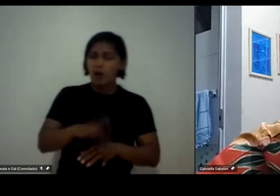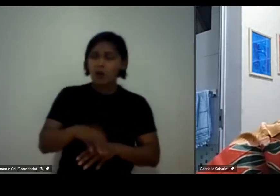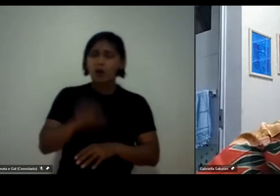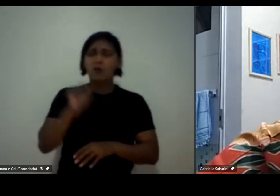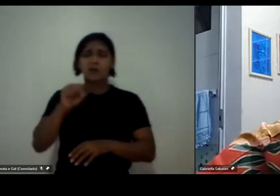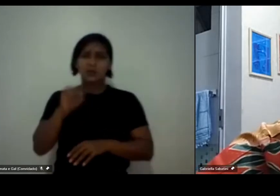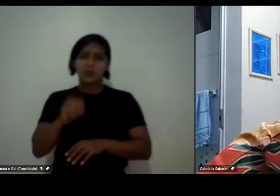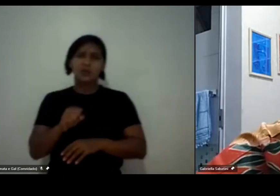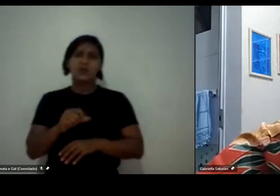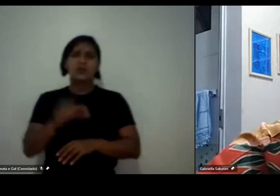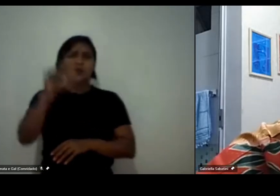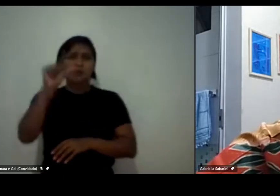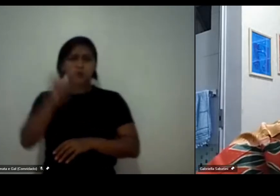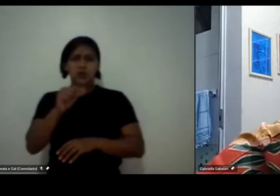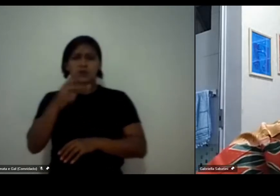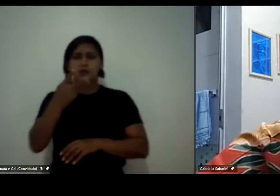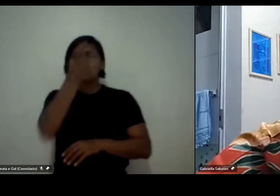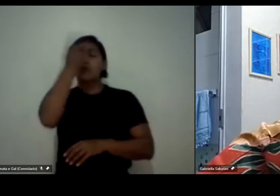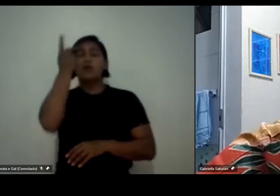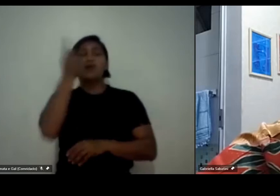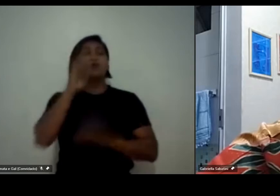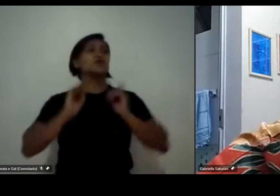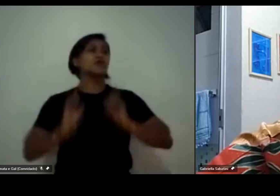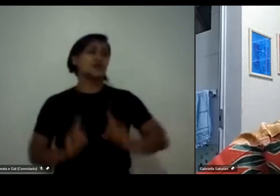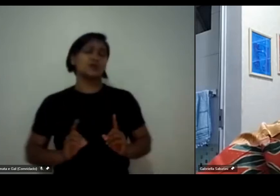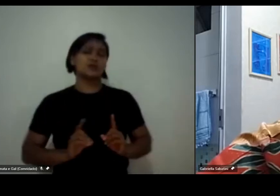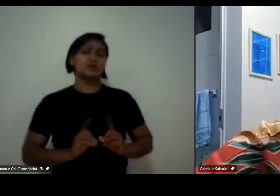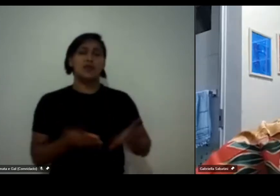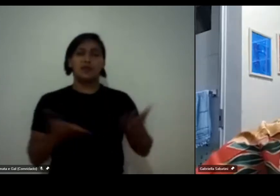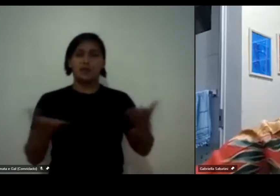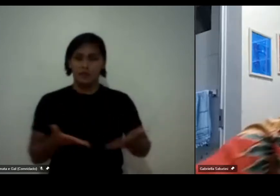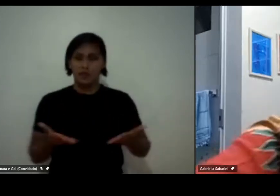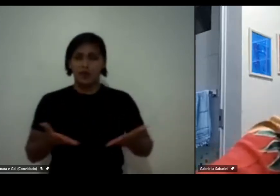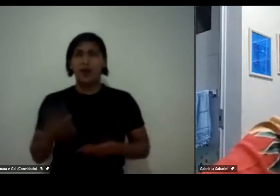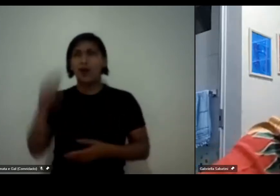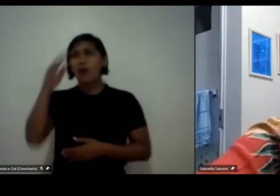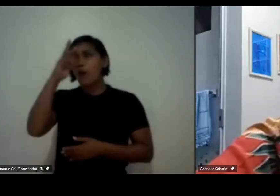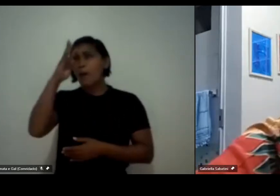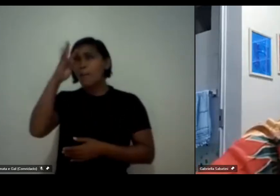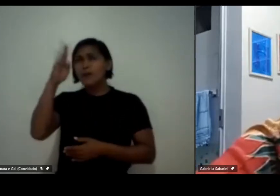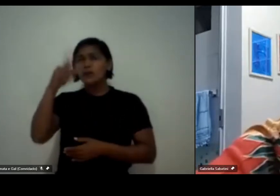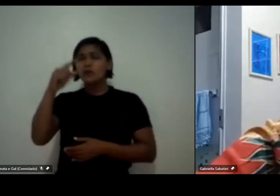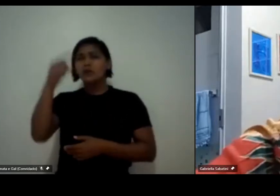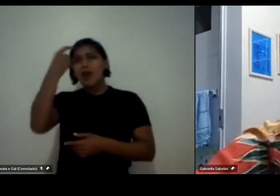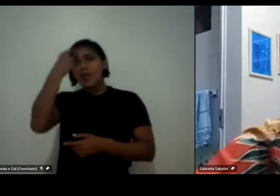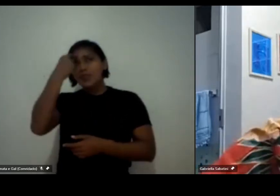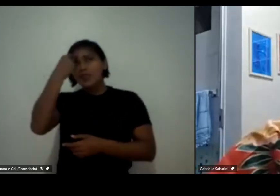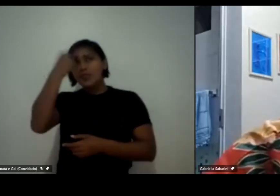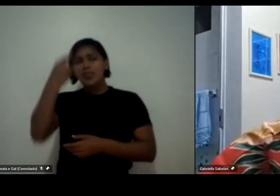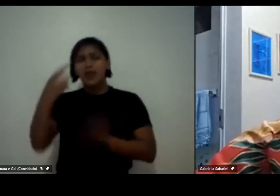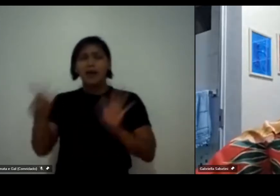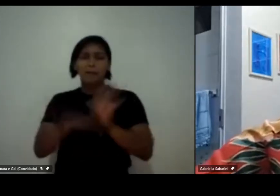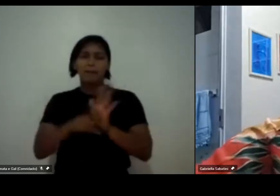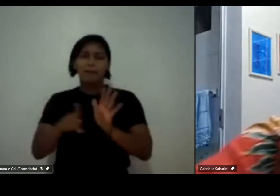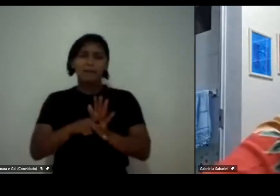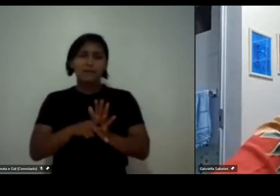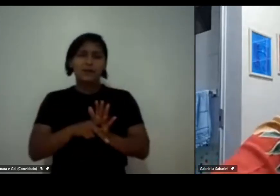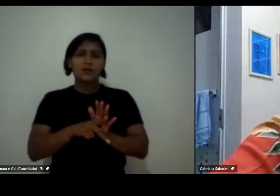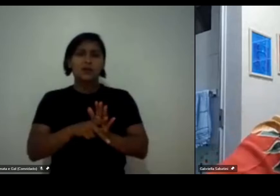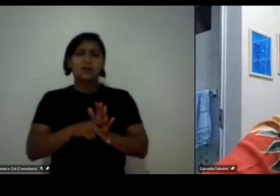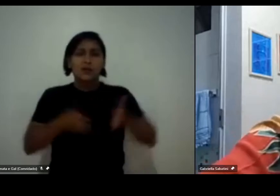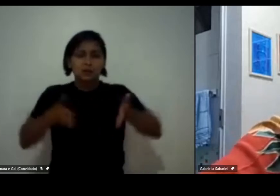poupada do escrutínio de ser uma pessoa assim. Agora, até imagino que a ideia que faço tem a ver com o corredor